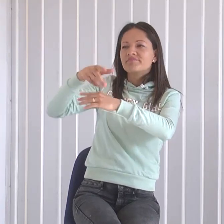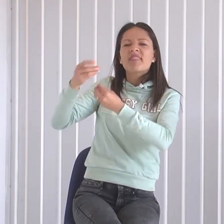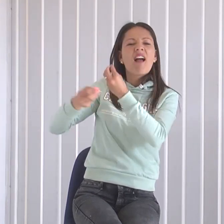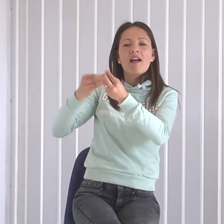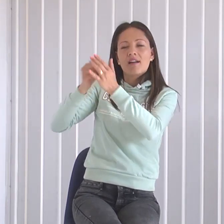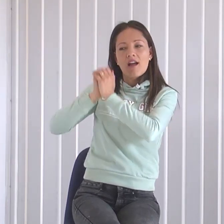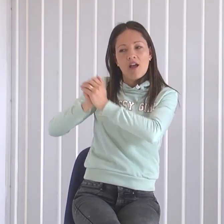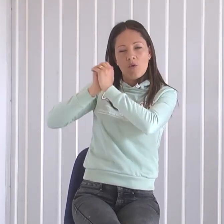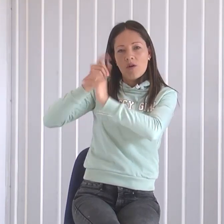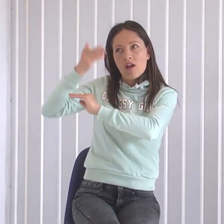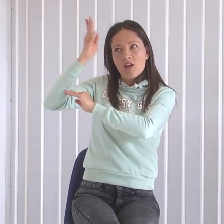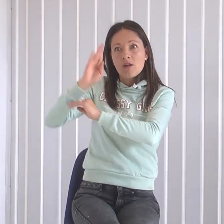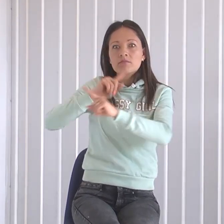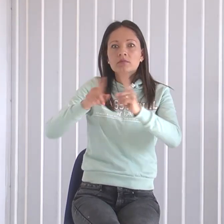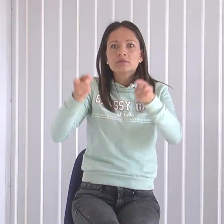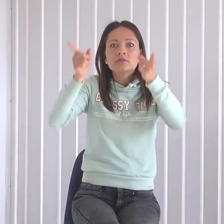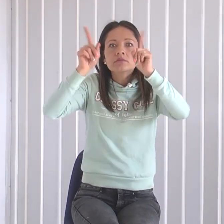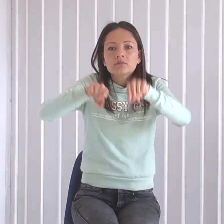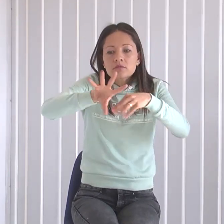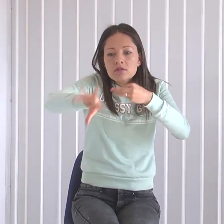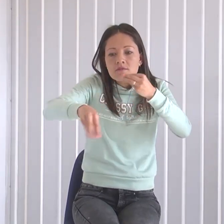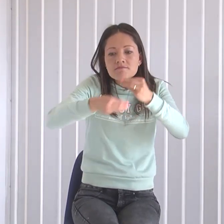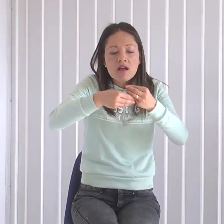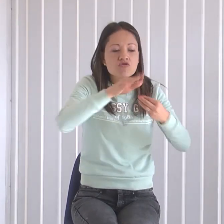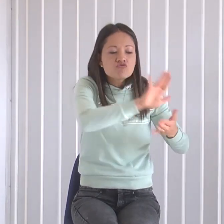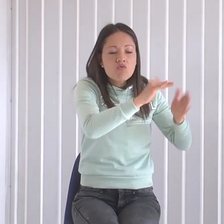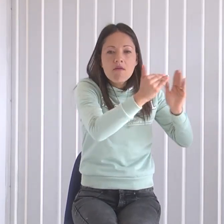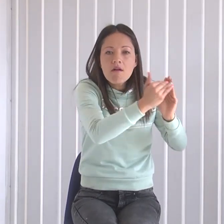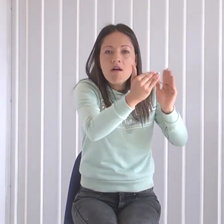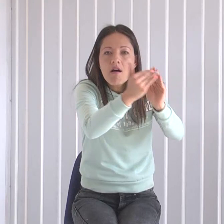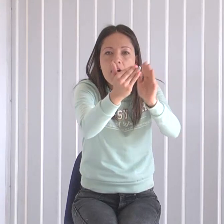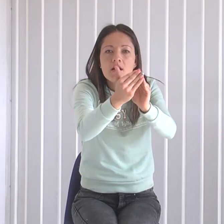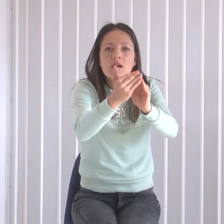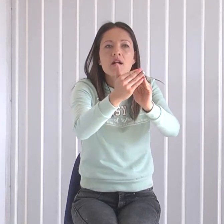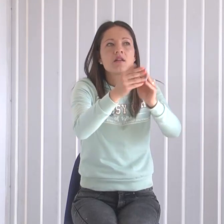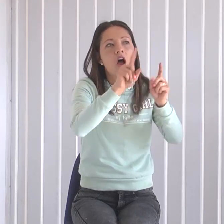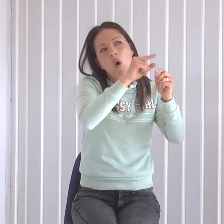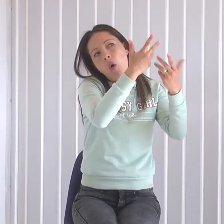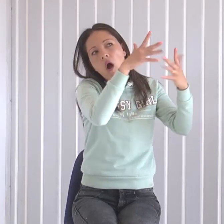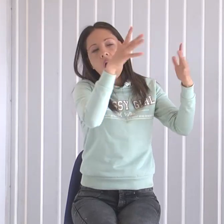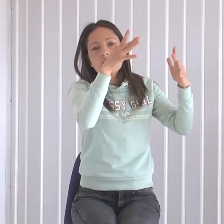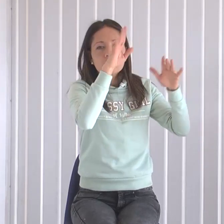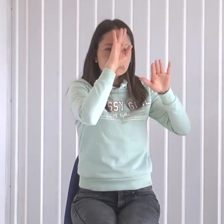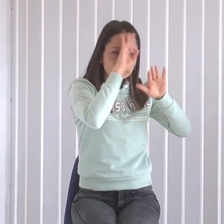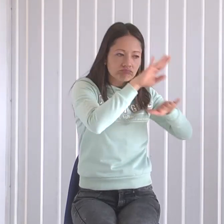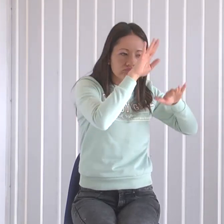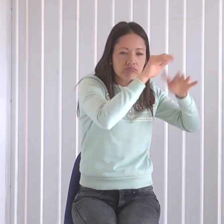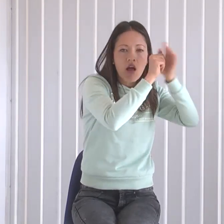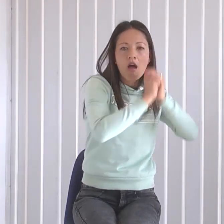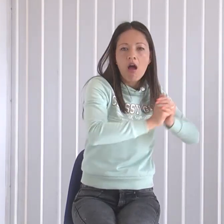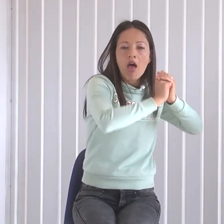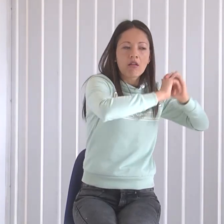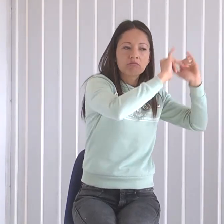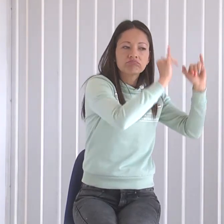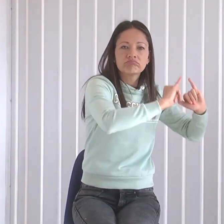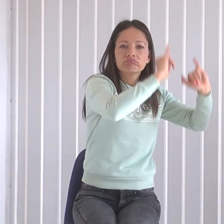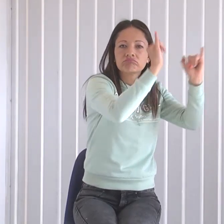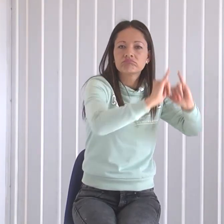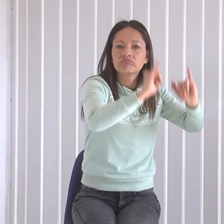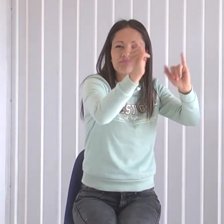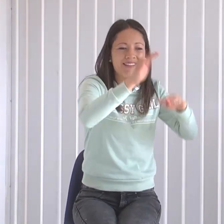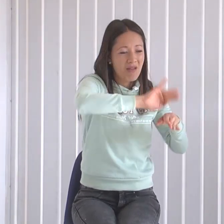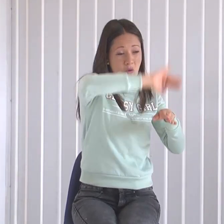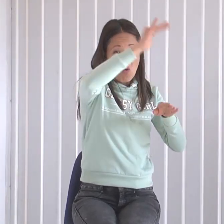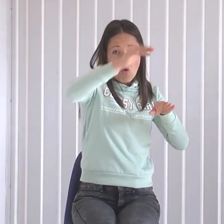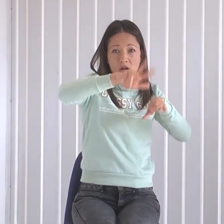culto a Jehová, pero también rinden culto en sus casas, debajo de los árboles y en los lugares altos de las ciudades, a